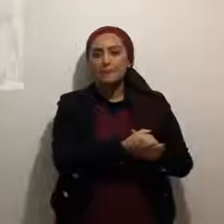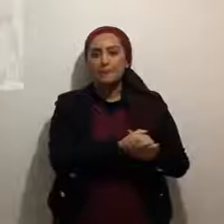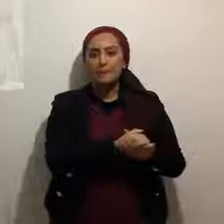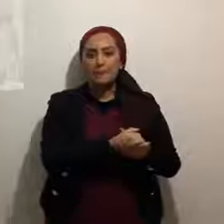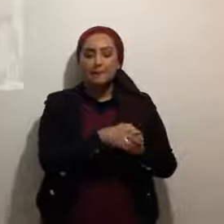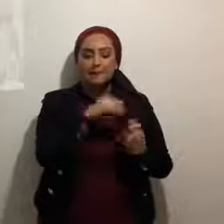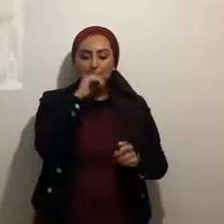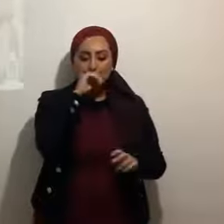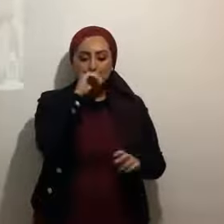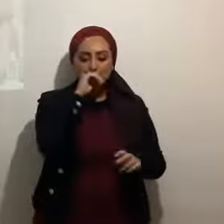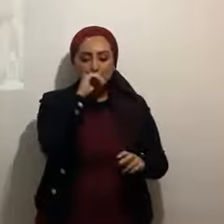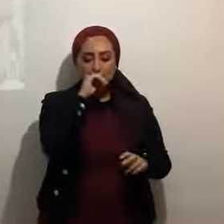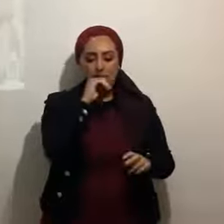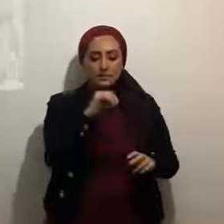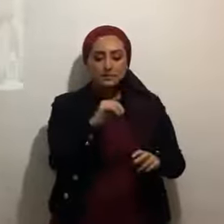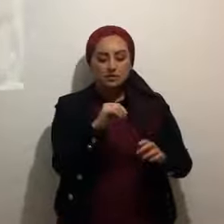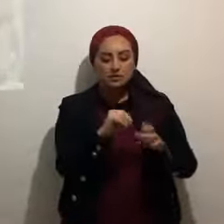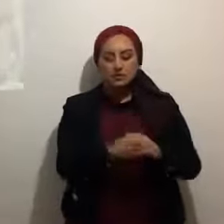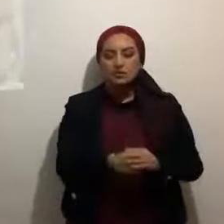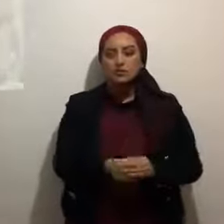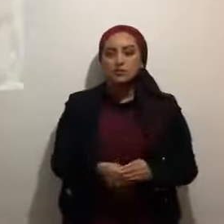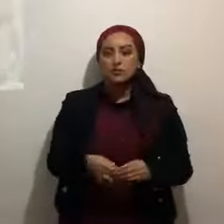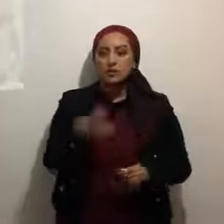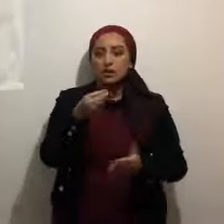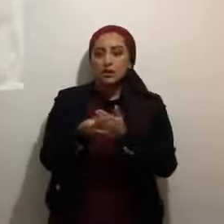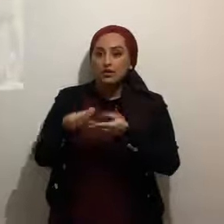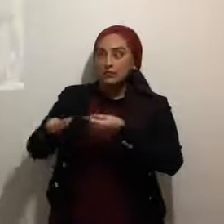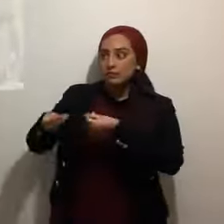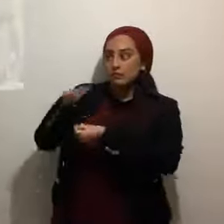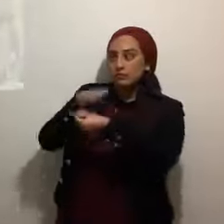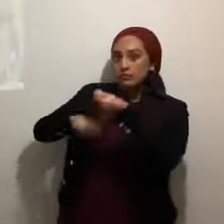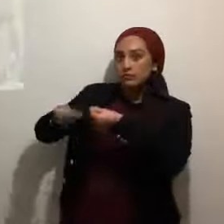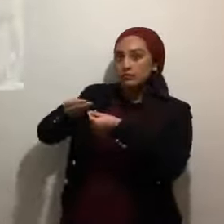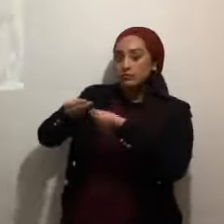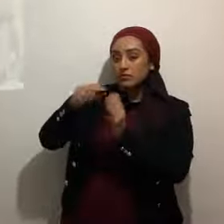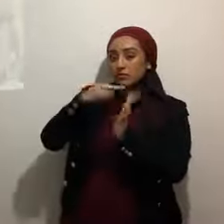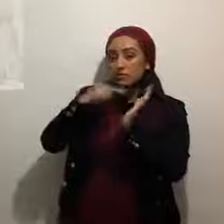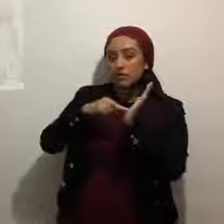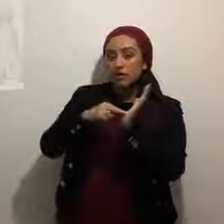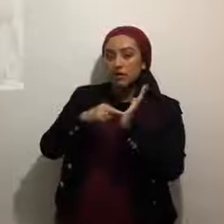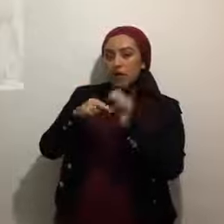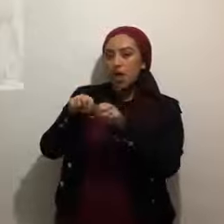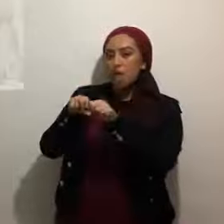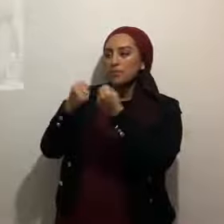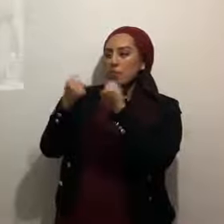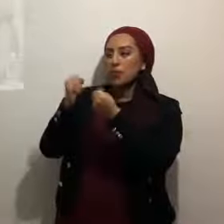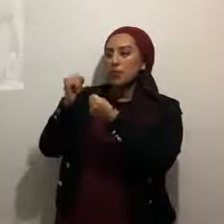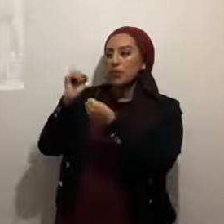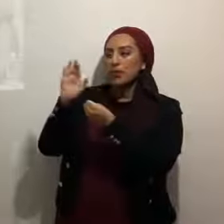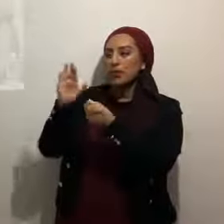y lo sobornó, y si anotaste, lo corrompió. Eso es lo que hacen los